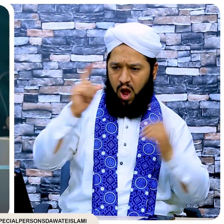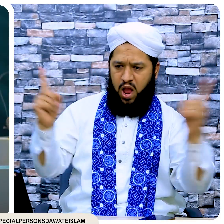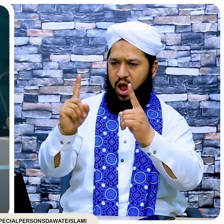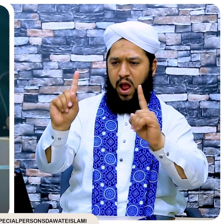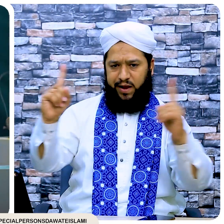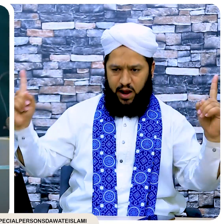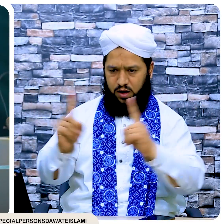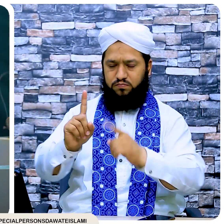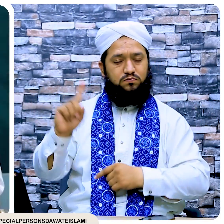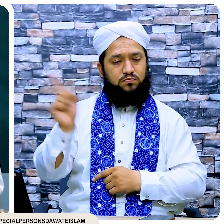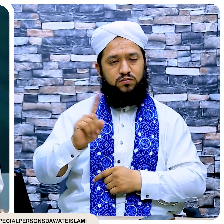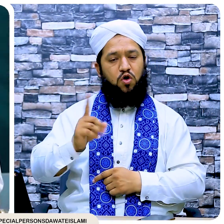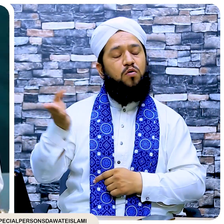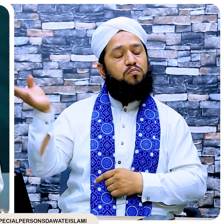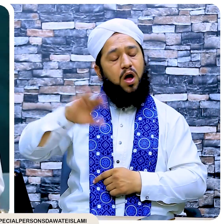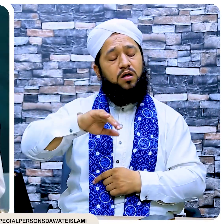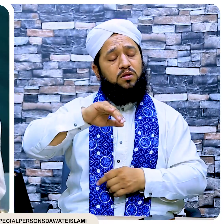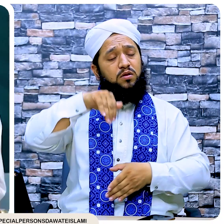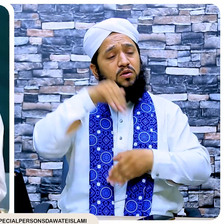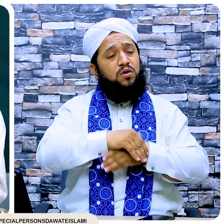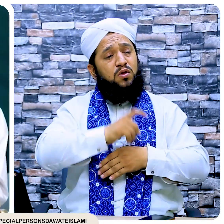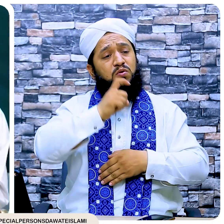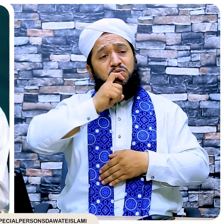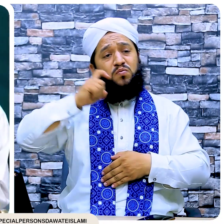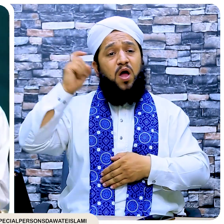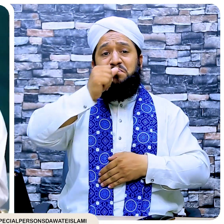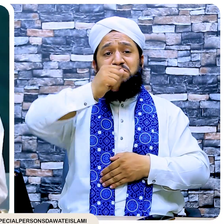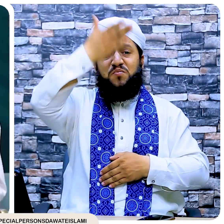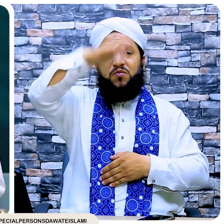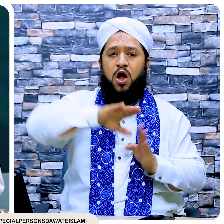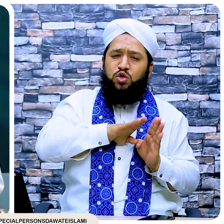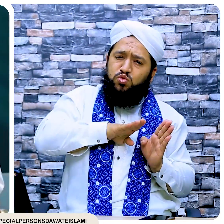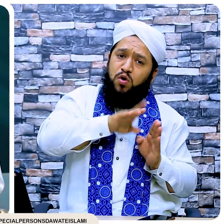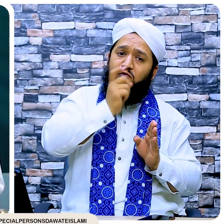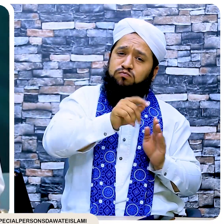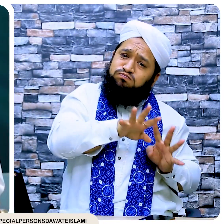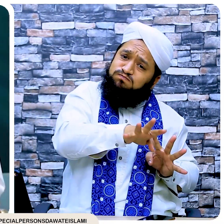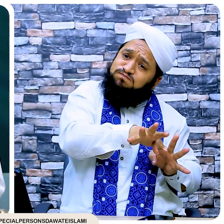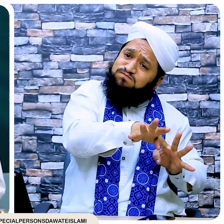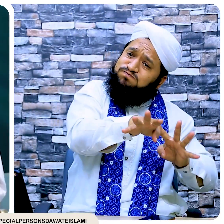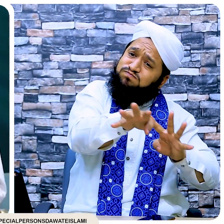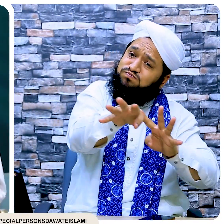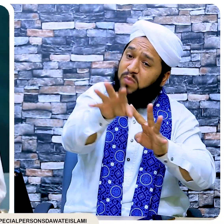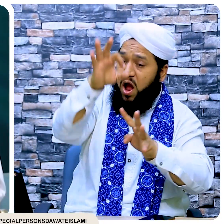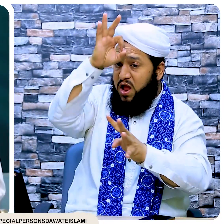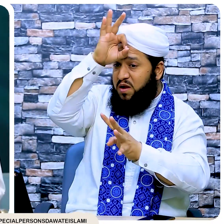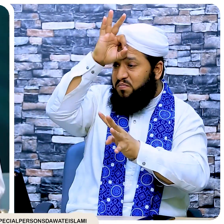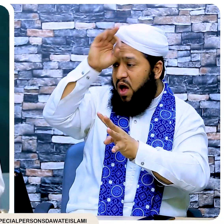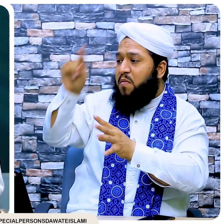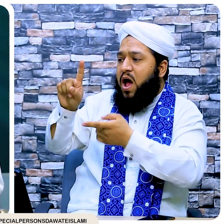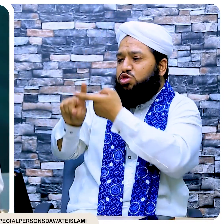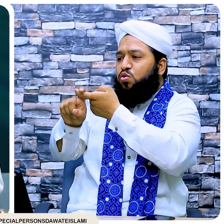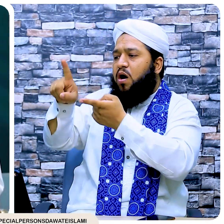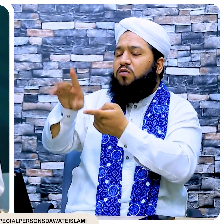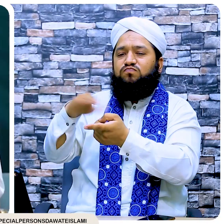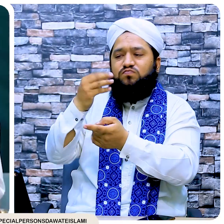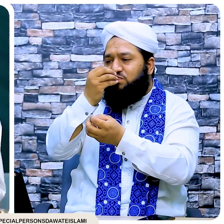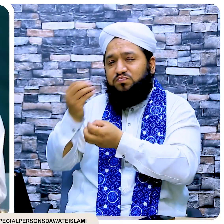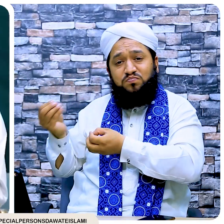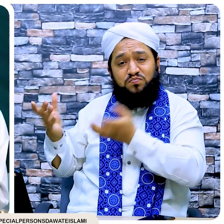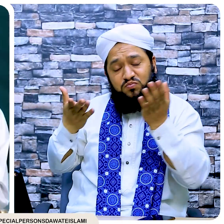لڑنے سے روک دیا، اور پھر عمر بن الحجاج نے فرات کی طرف سے حملہ کیا جس میں امام کے ایک ساتھی شہید ہوئے۔ پھر ابن سعد